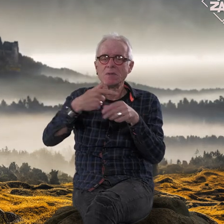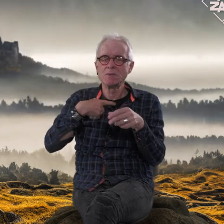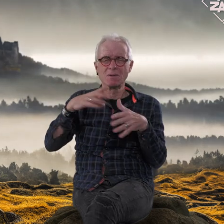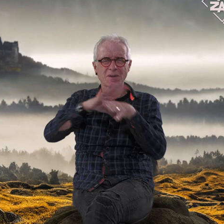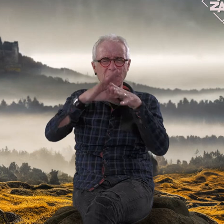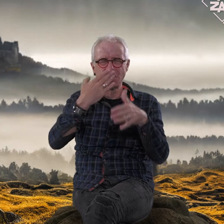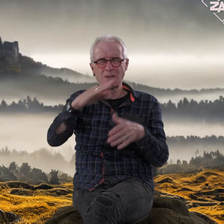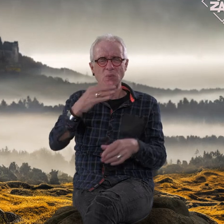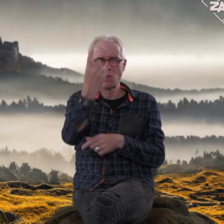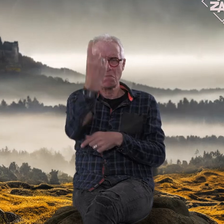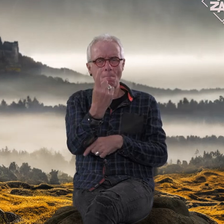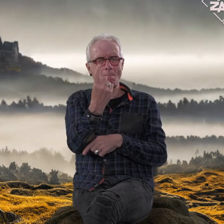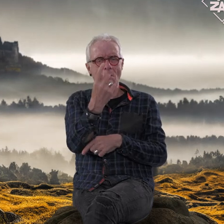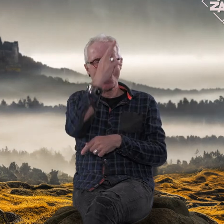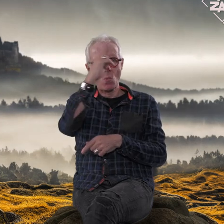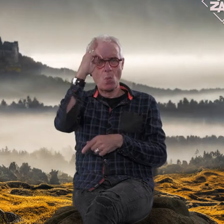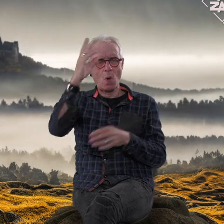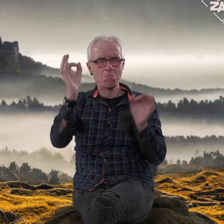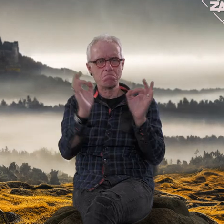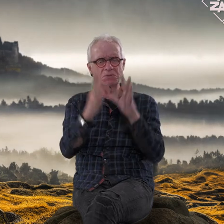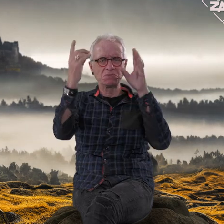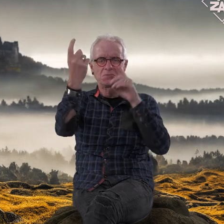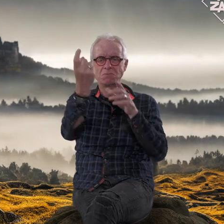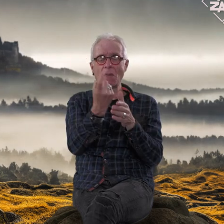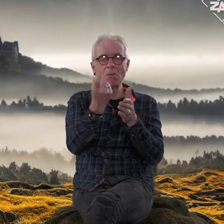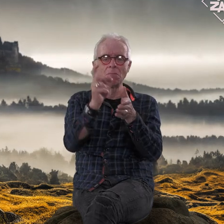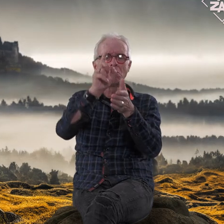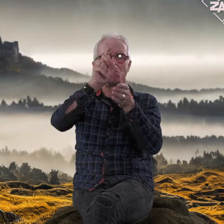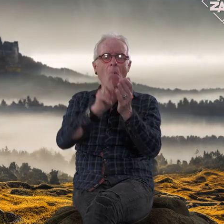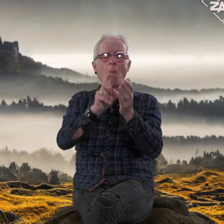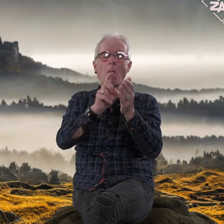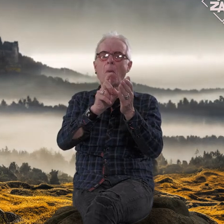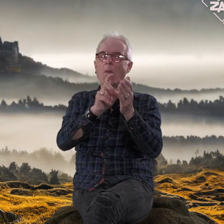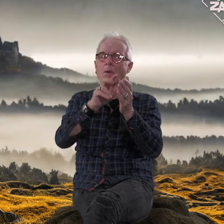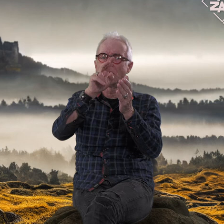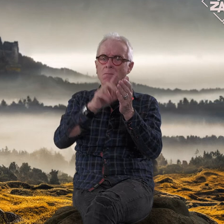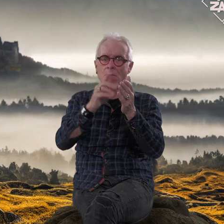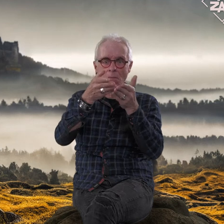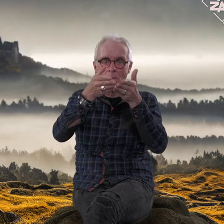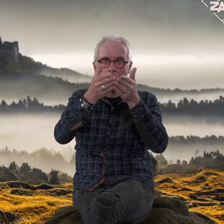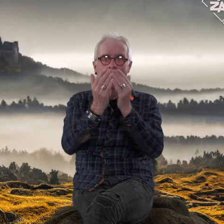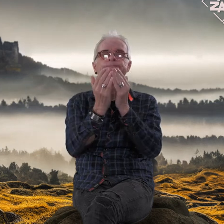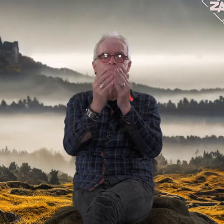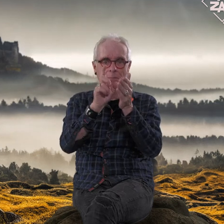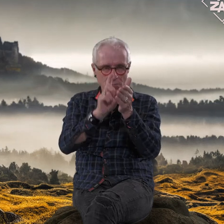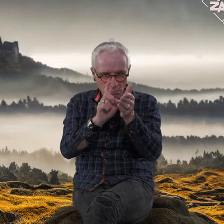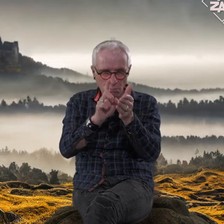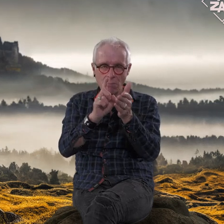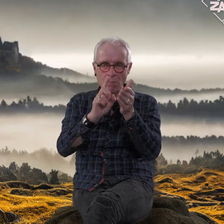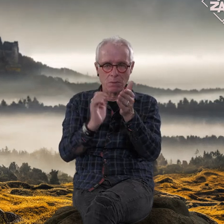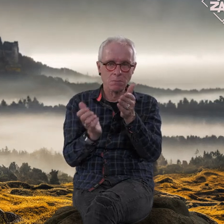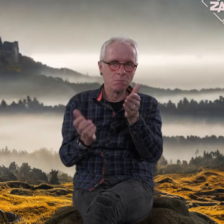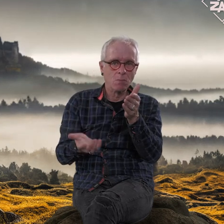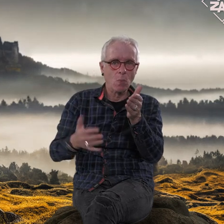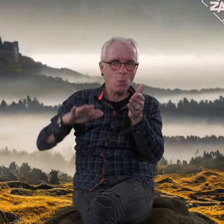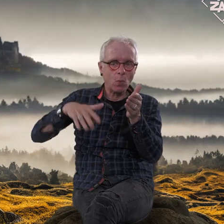roi. Dès qu'il entra dans la barque, elle l'enfonça prodigieusement, écrasée par son poids, une secousse la remonta